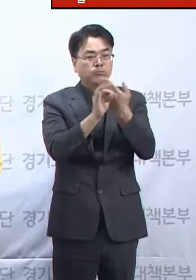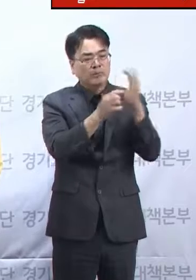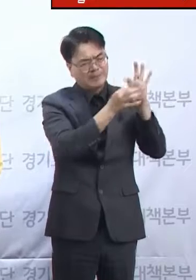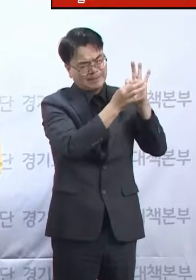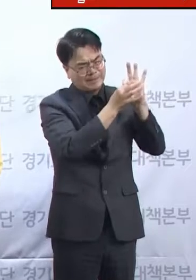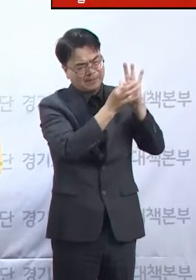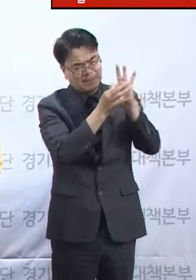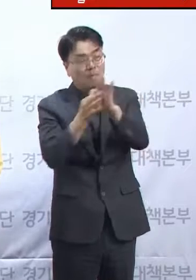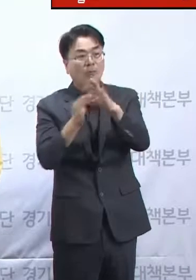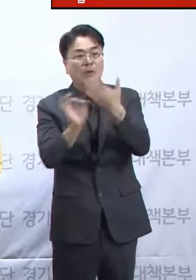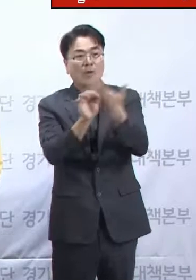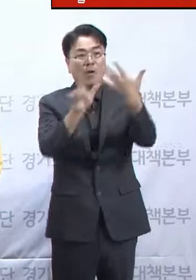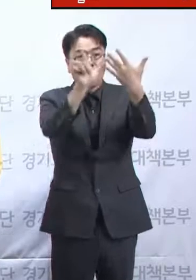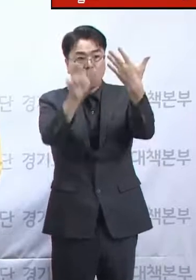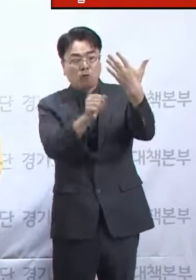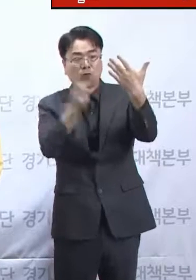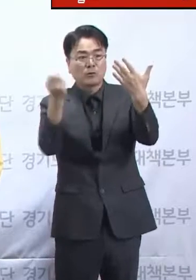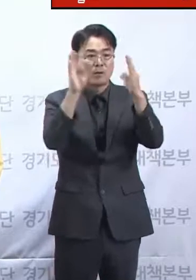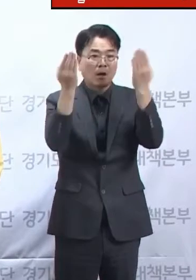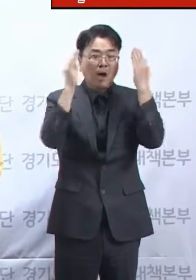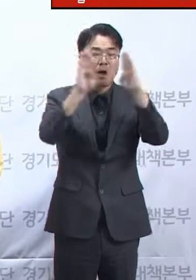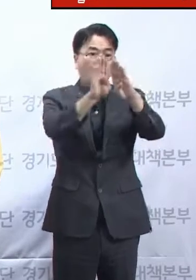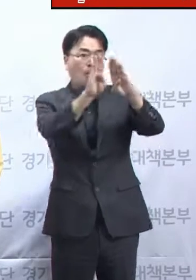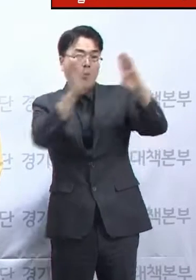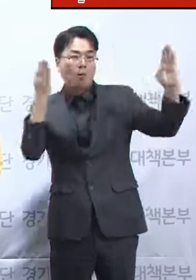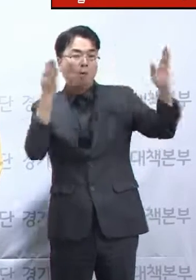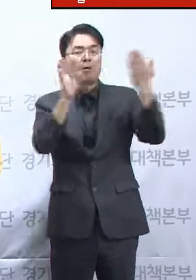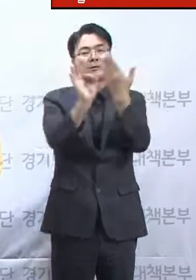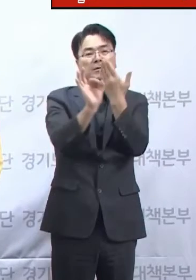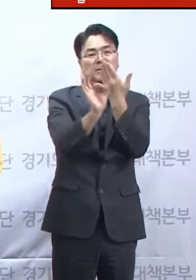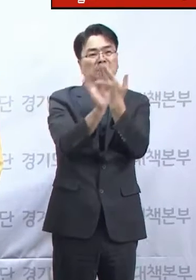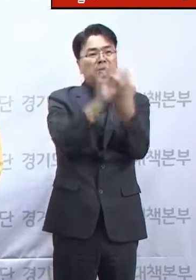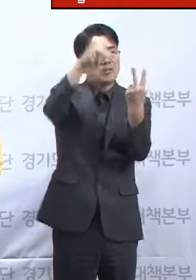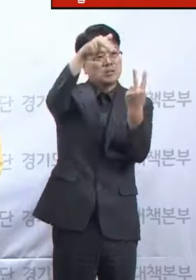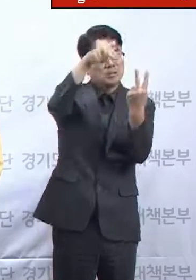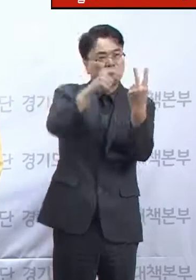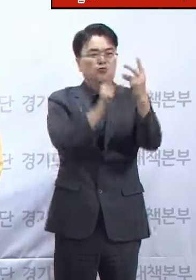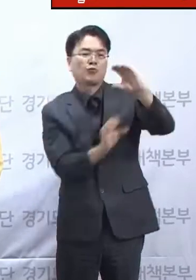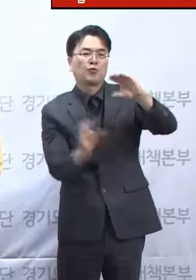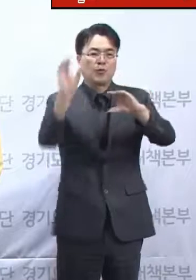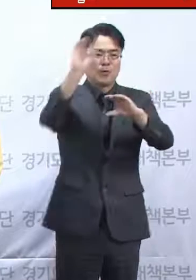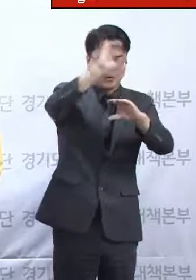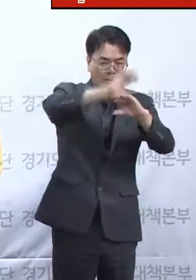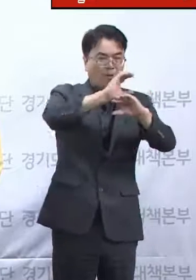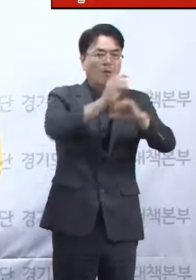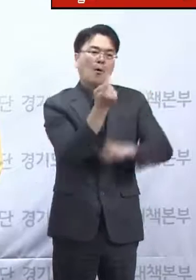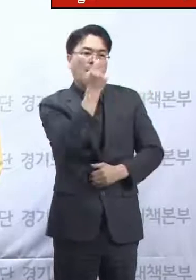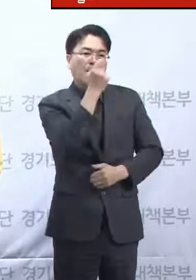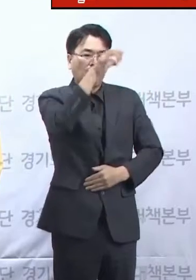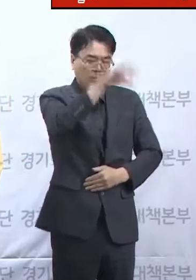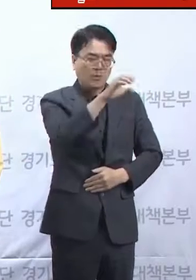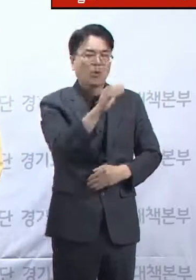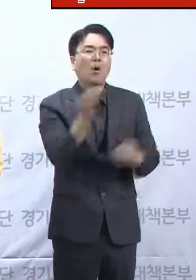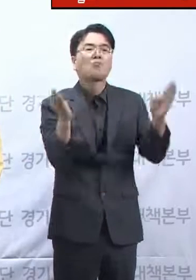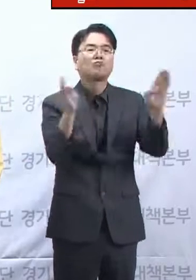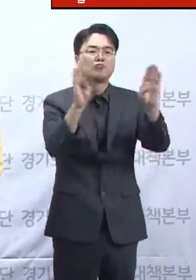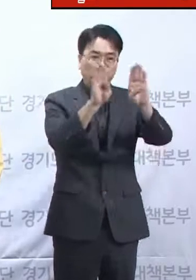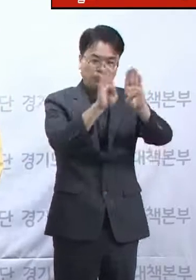학기가 시작되면 다시 또 두 주를 연속해서 학원을 가능한 한 문을